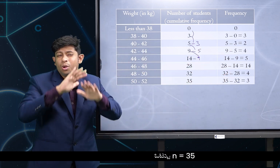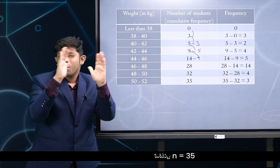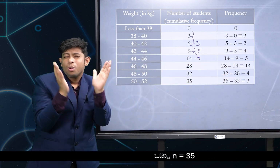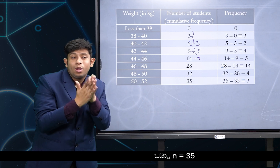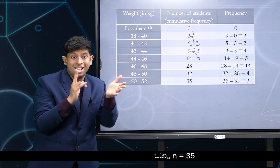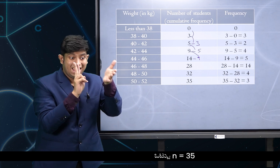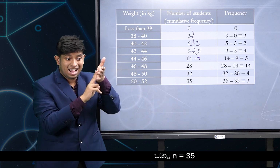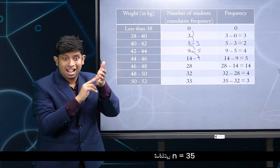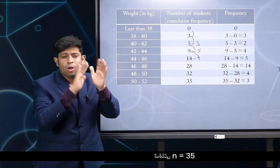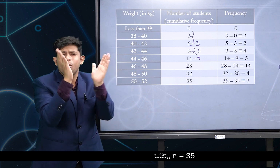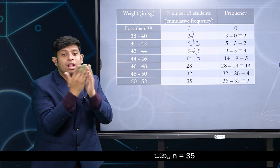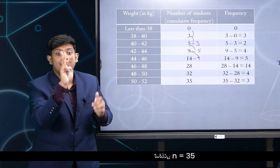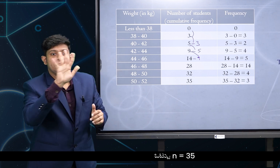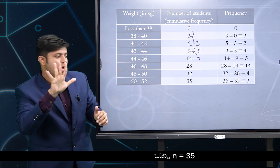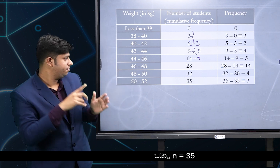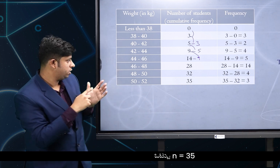ಒಟ್ಟು n = 35.